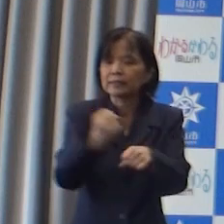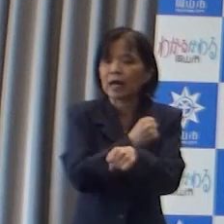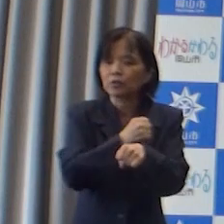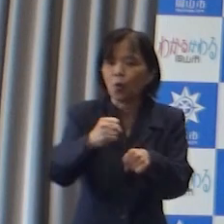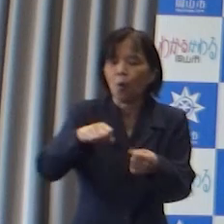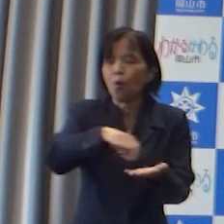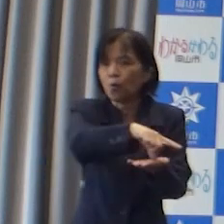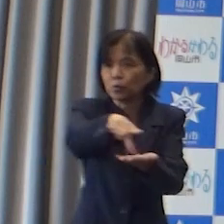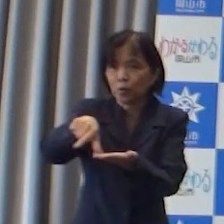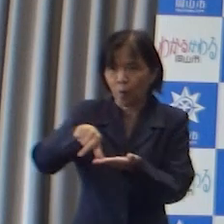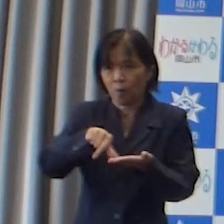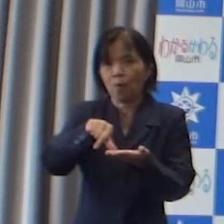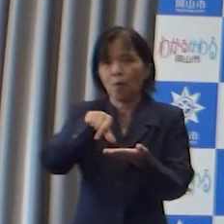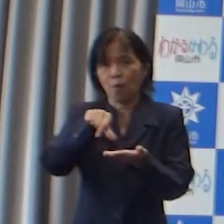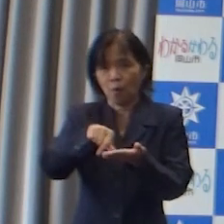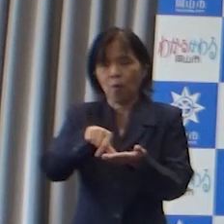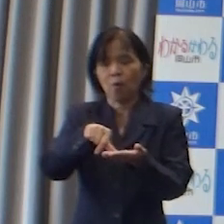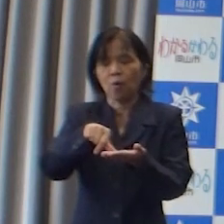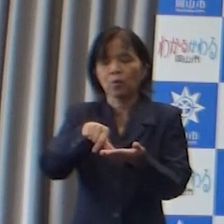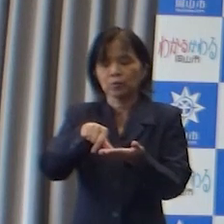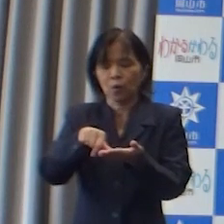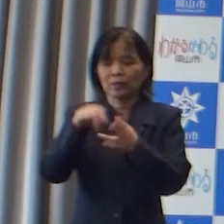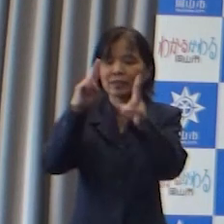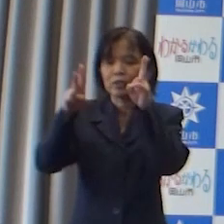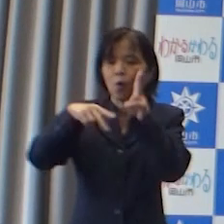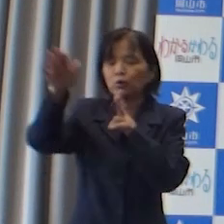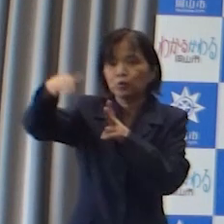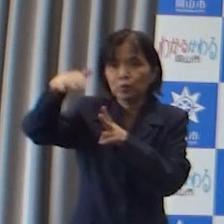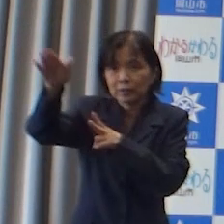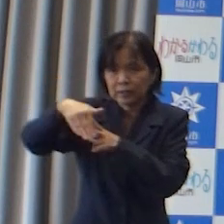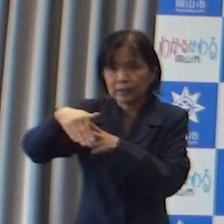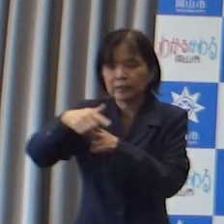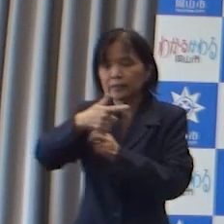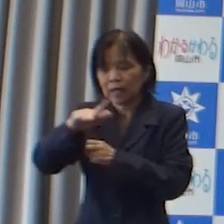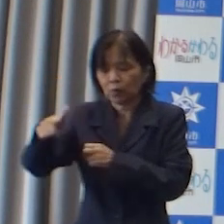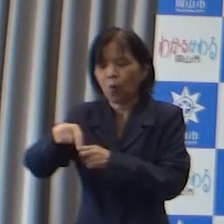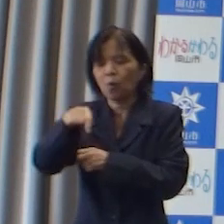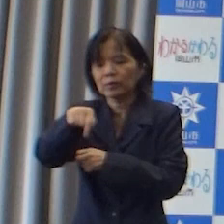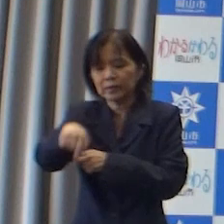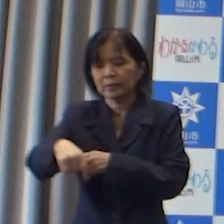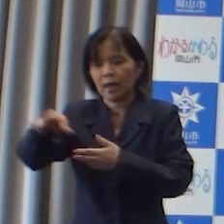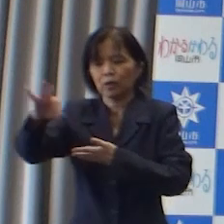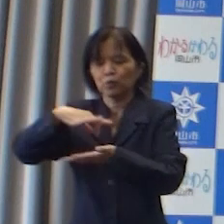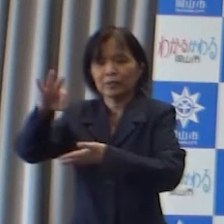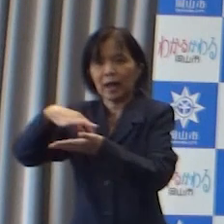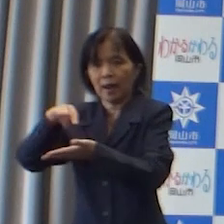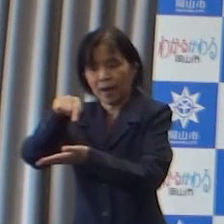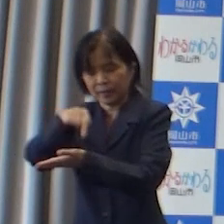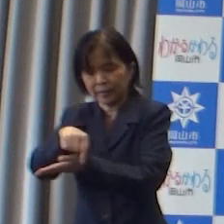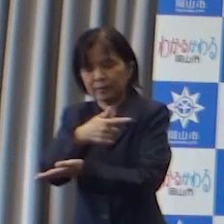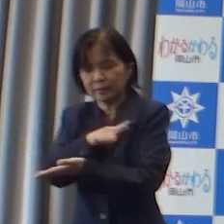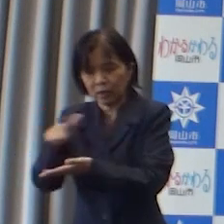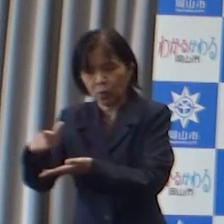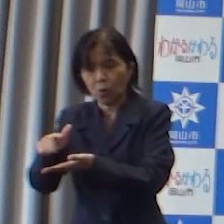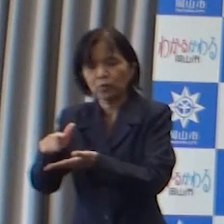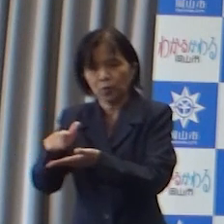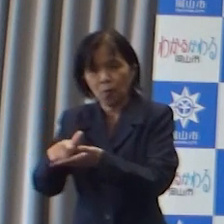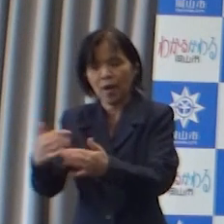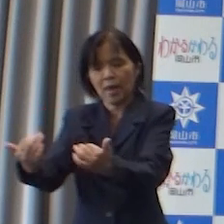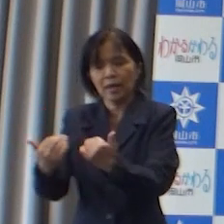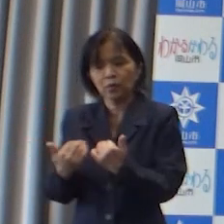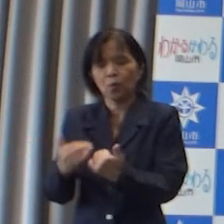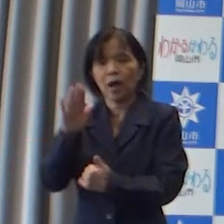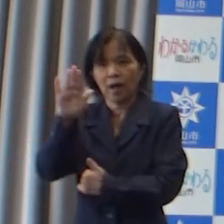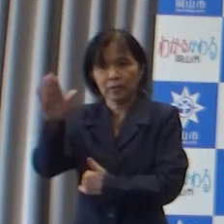ゾーン、企業誘致、企業用地の企業への売り払いなど特異な要因によるもの